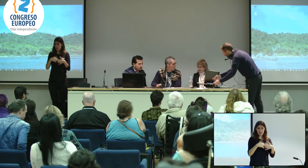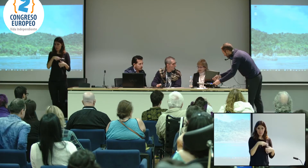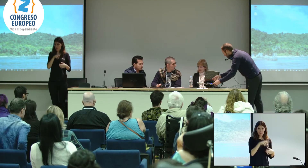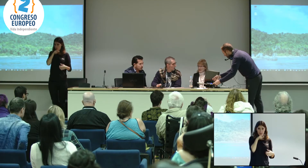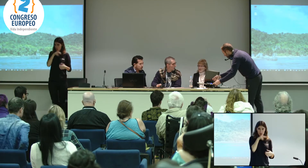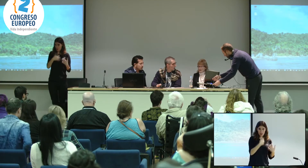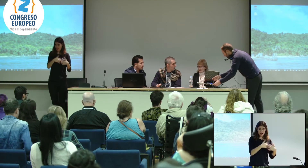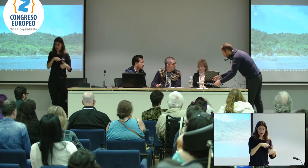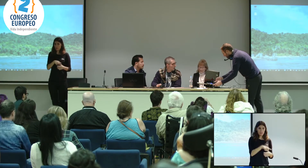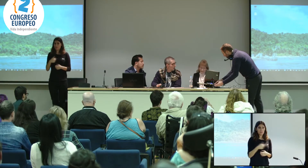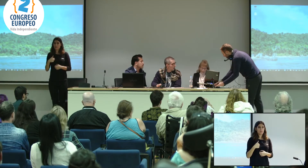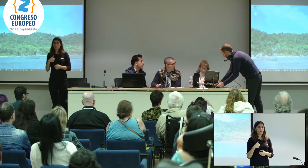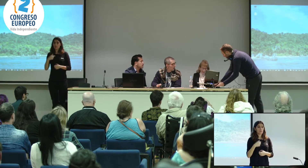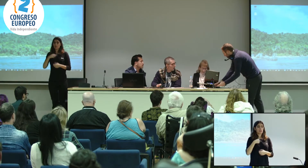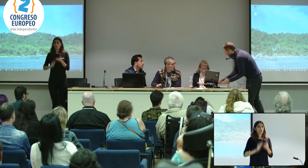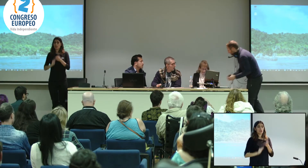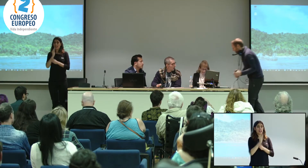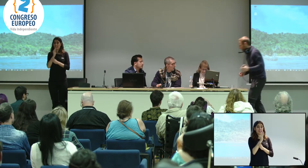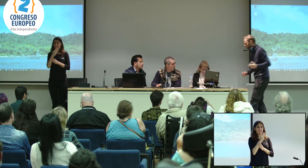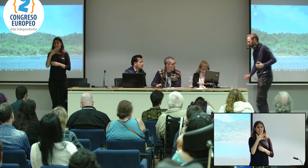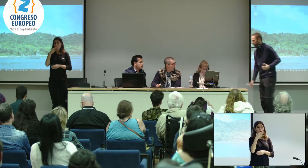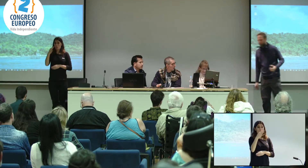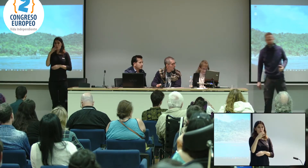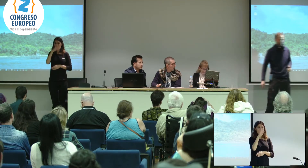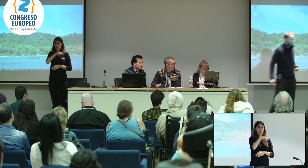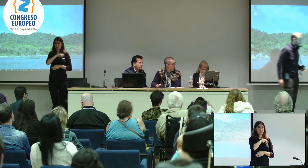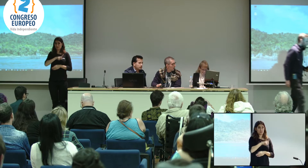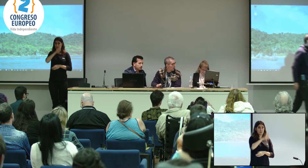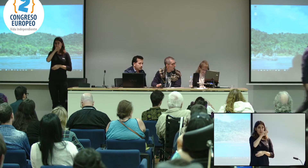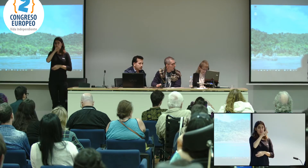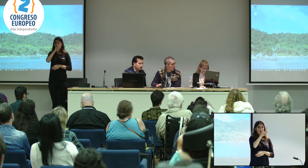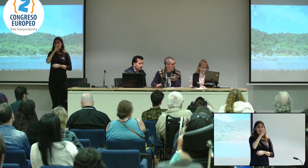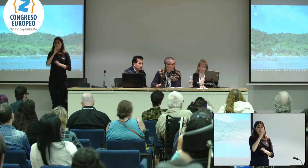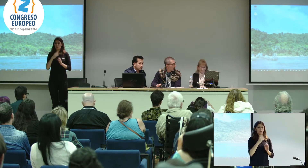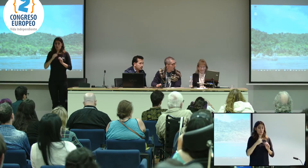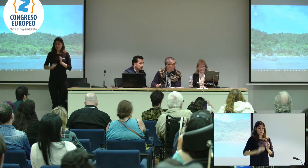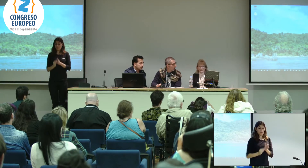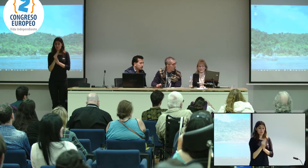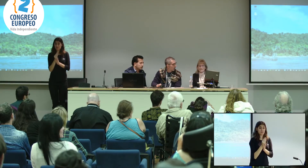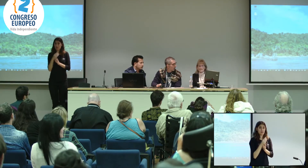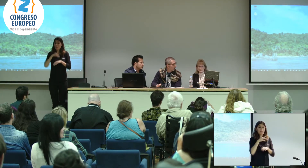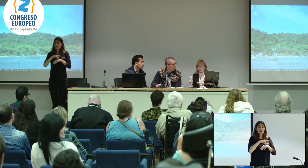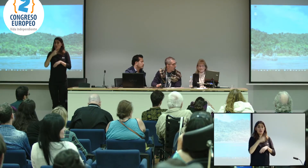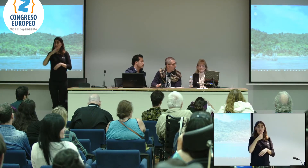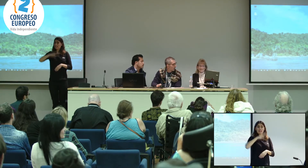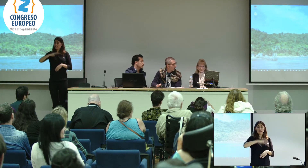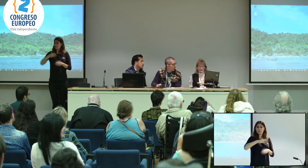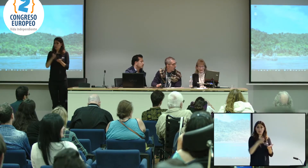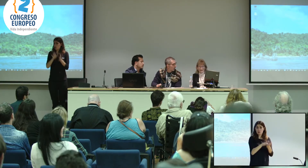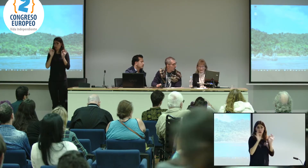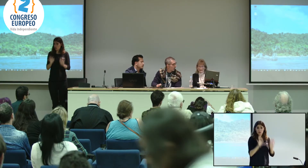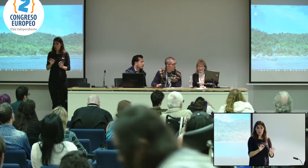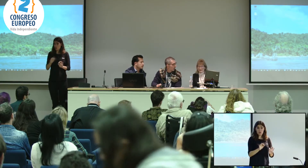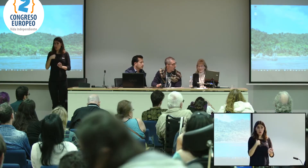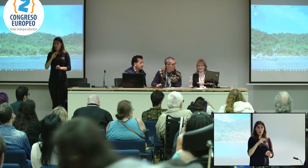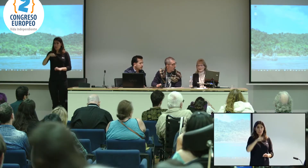en Beasain, pueblo de Guipúzcoa. Inicialmente los médicos me dieron 3 meses de vida, luego 2